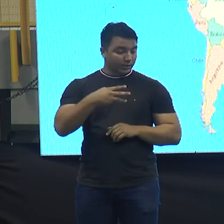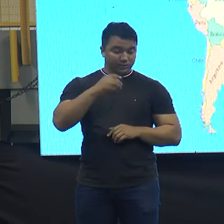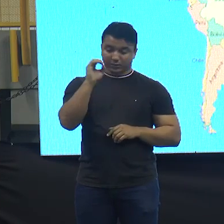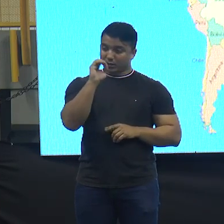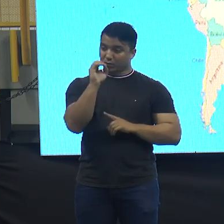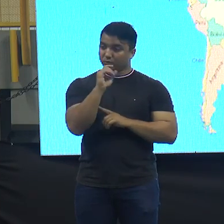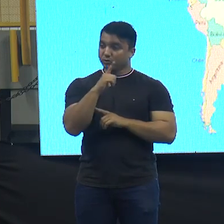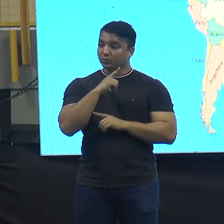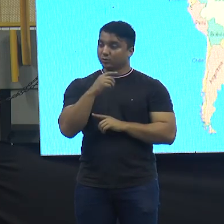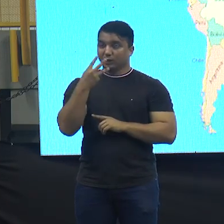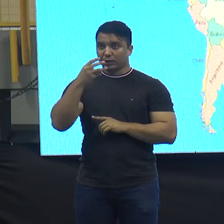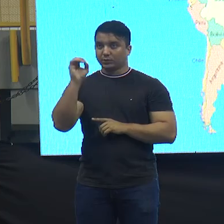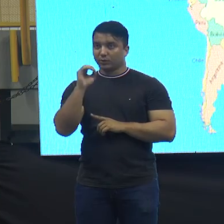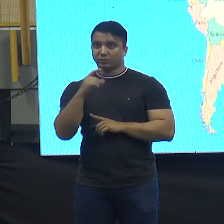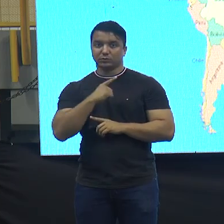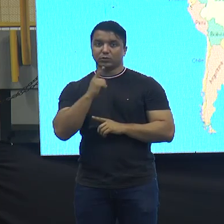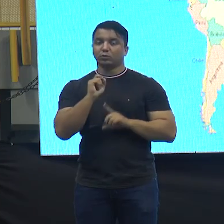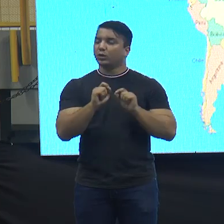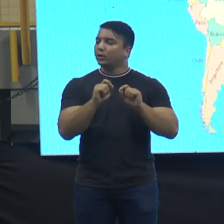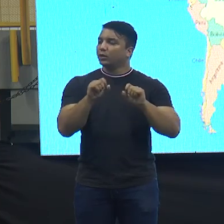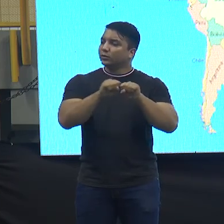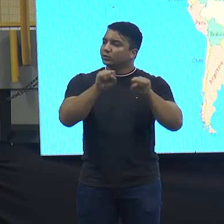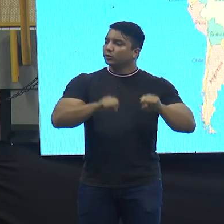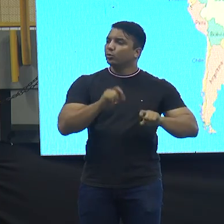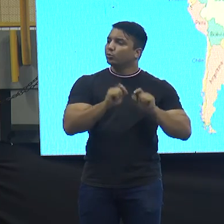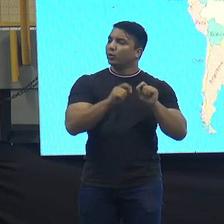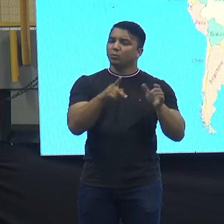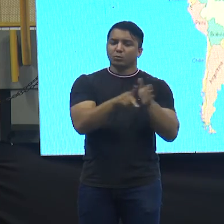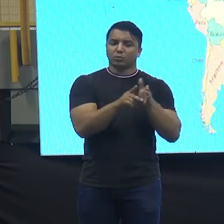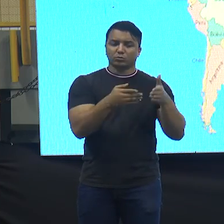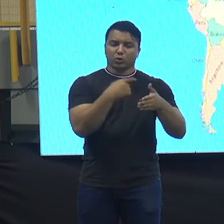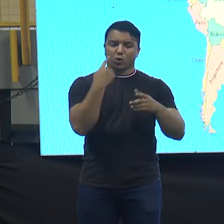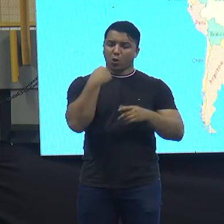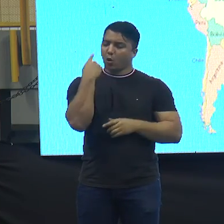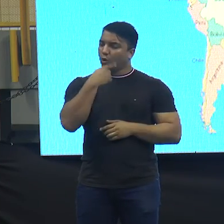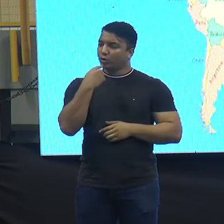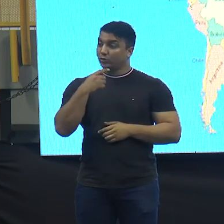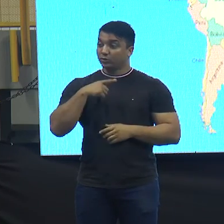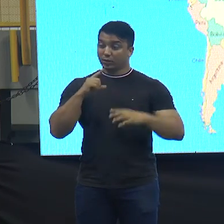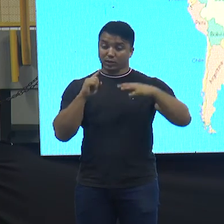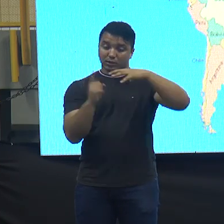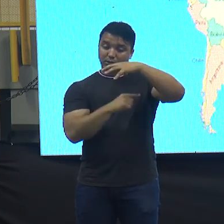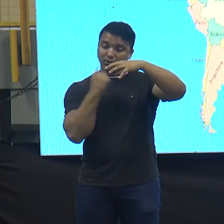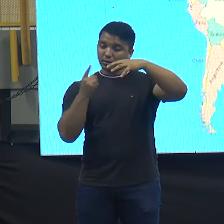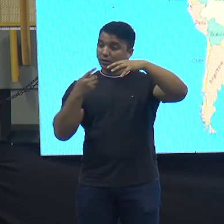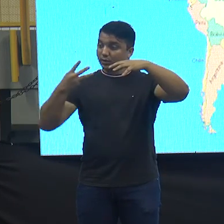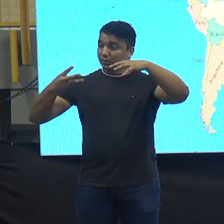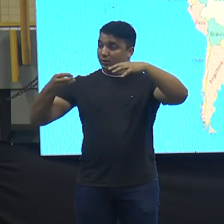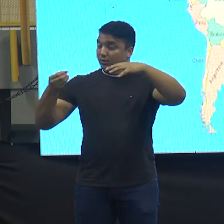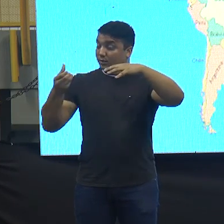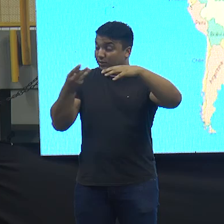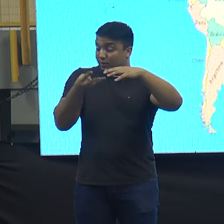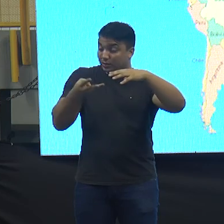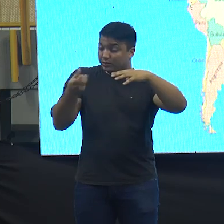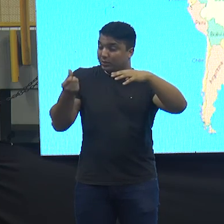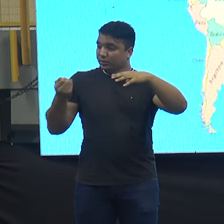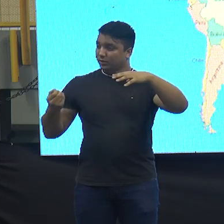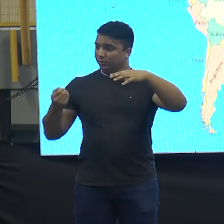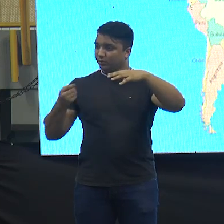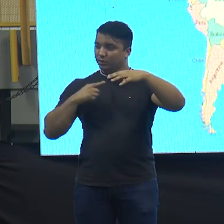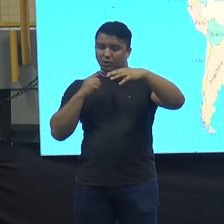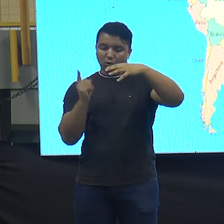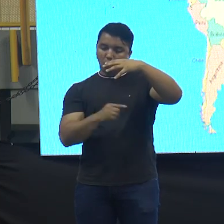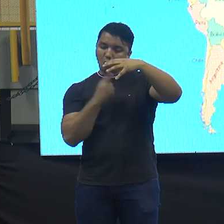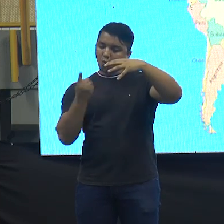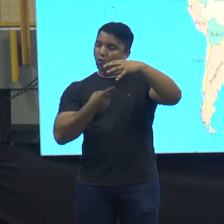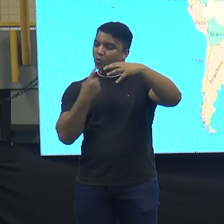vem a ser sistema de fuso horário? Circunferência da Terra tem 360 graus. O tempo de rotação